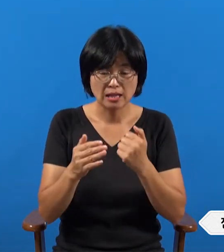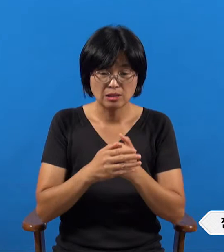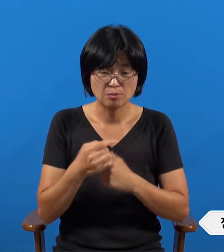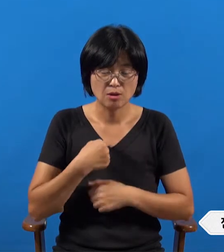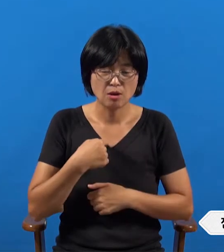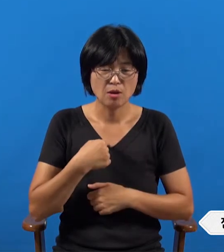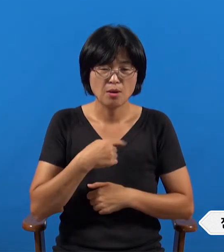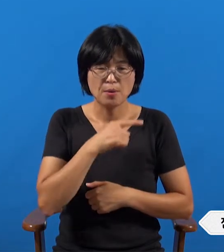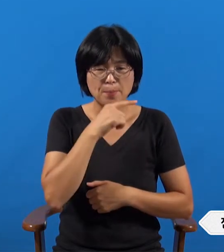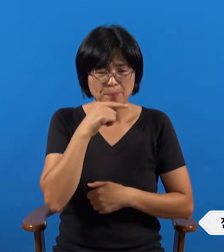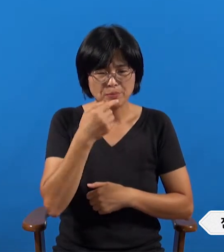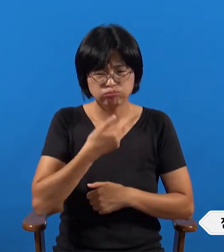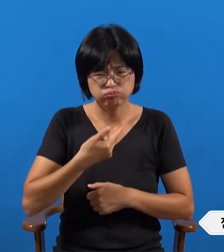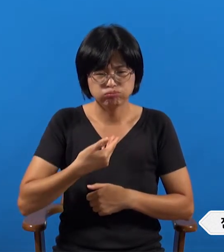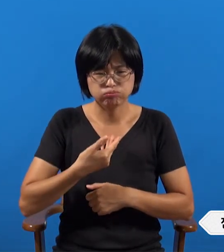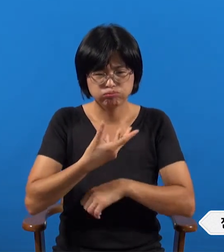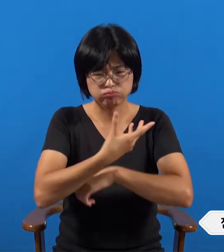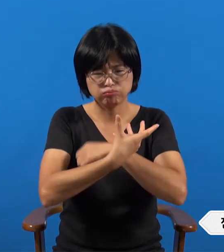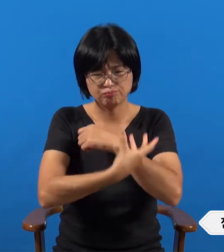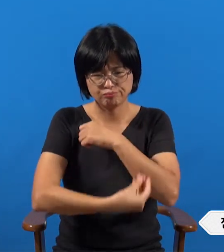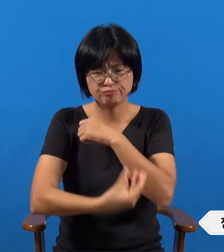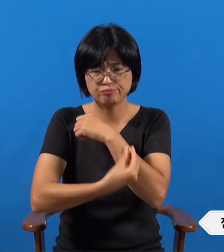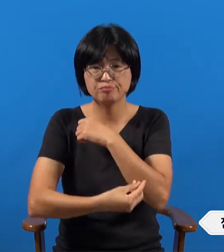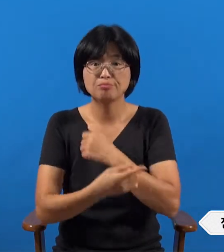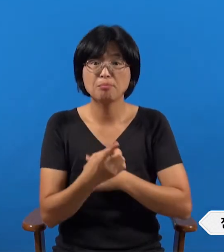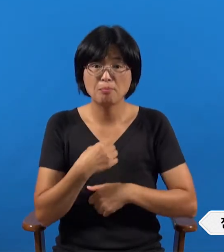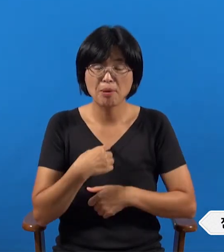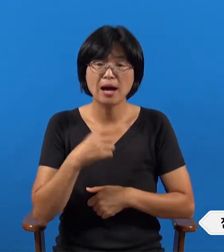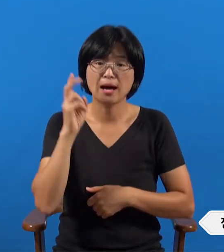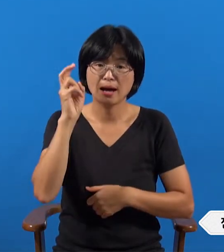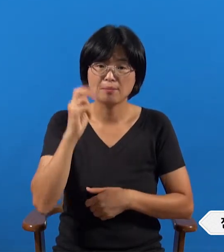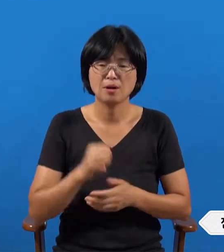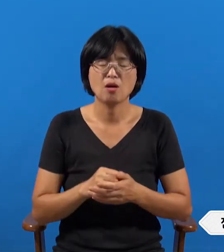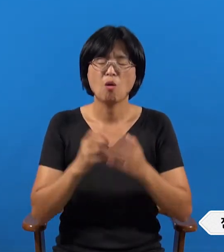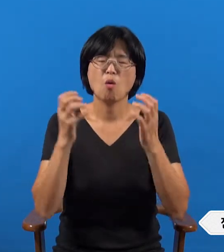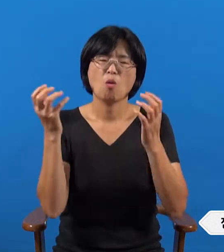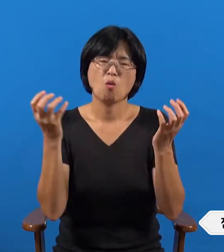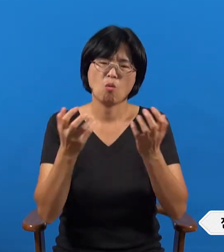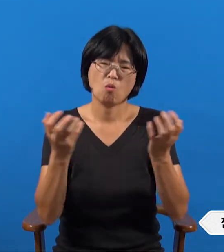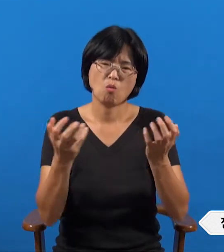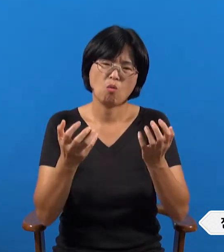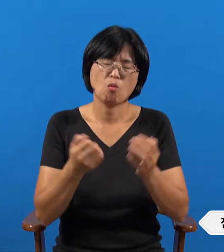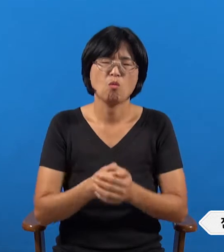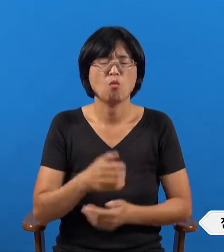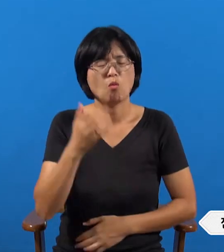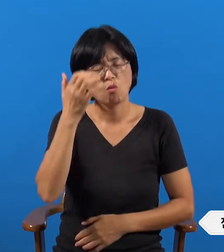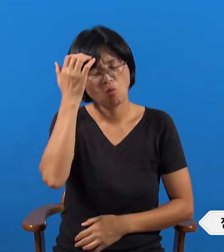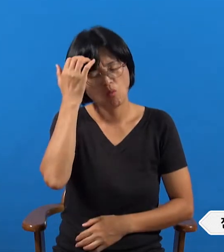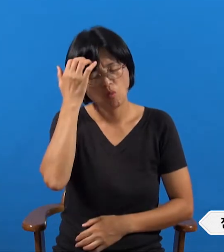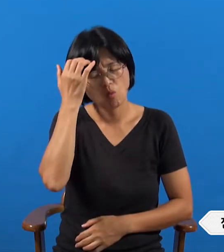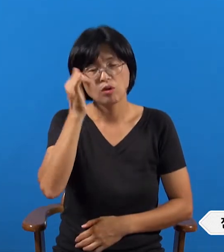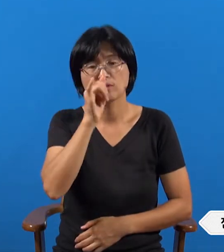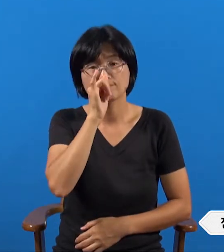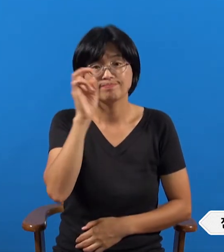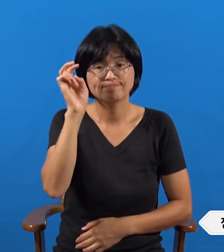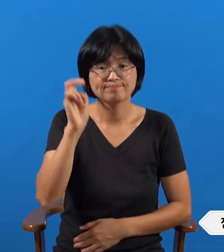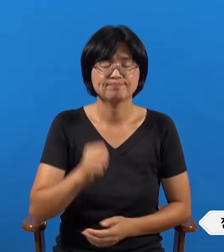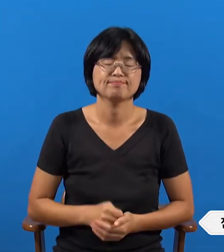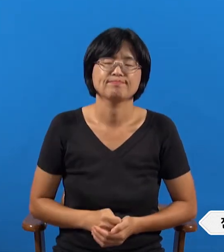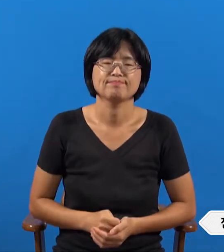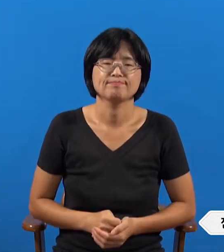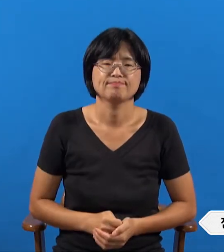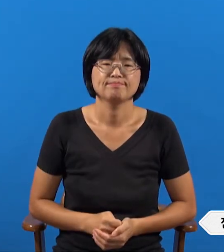피를 흘려본 경험이 있지 않습니까? 그것이 얼마나 고통스럽고 얼마나 아픈 상처가 쉽게 아물지 않는